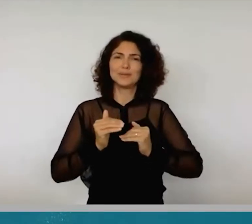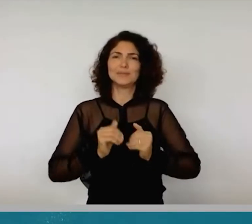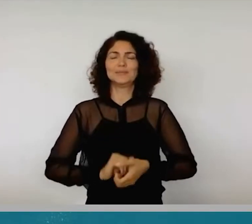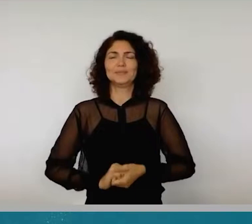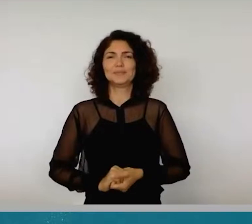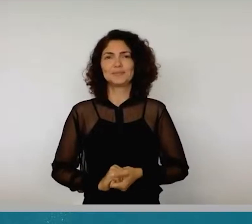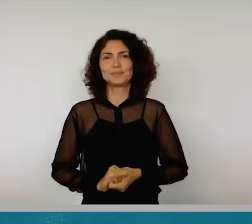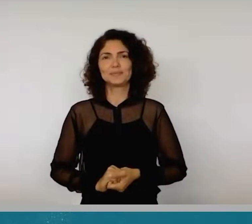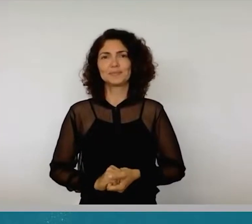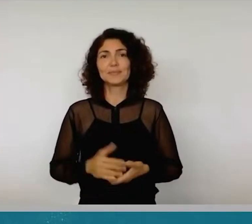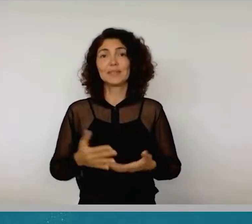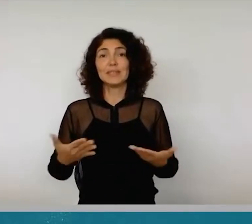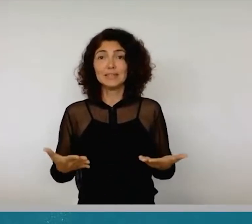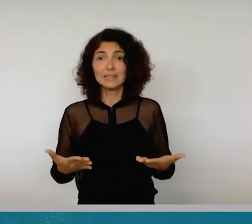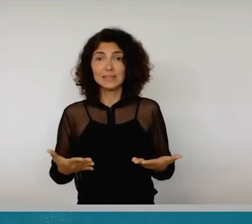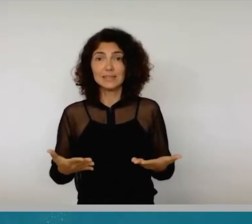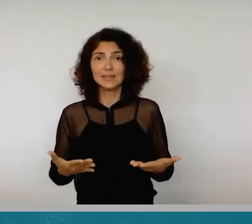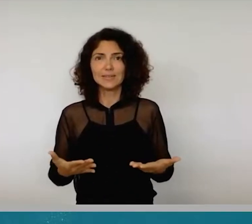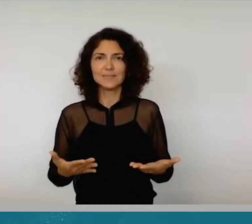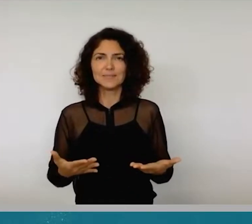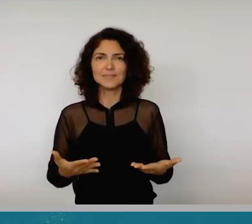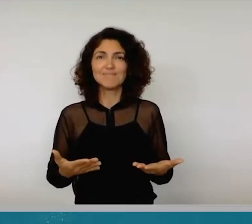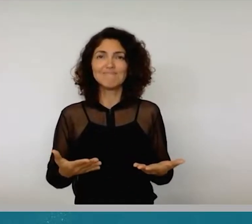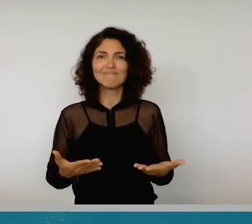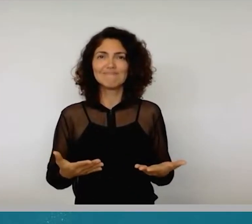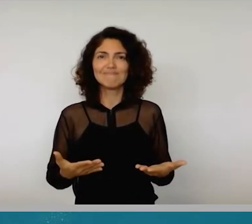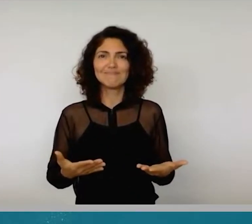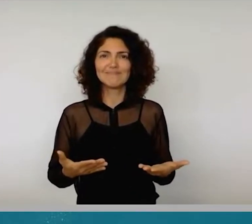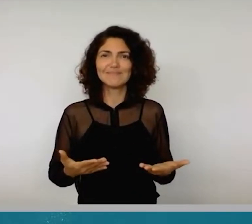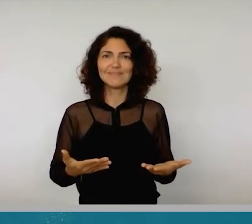dos juramentos, que é, né,